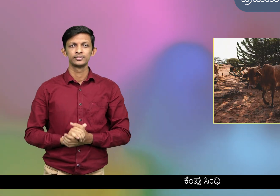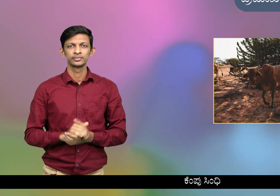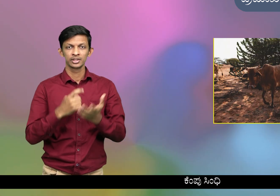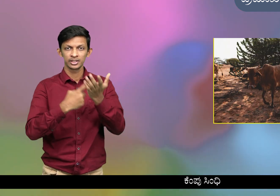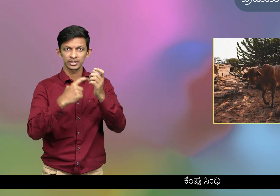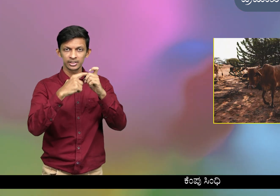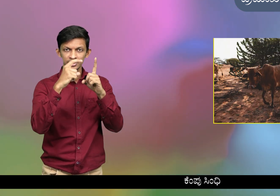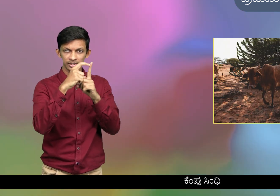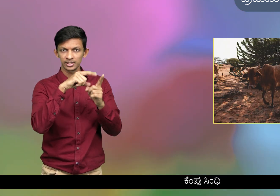ಕೆಂಪು ಸಿಂಧಿ,